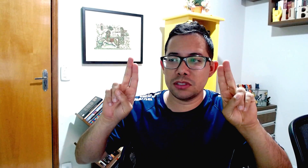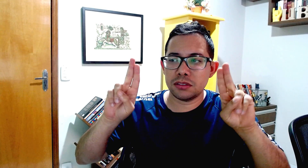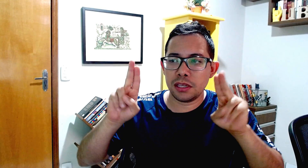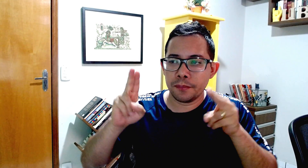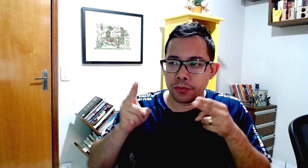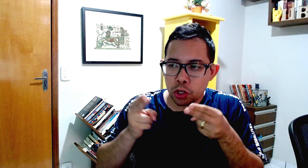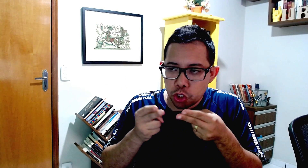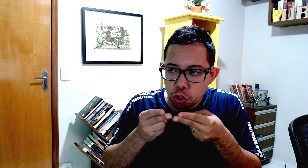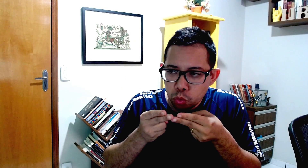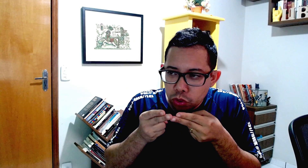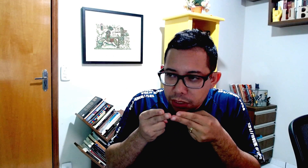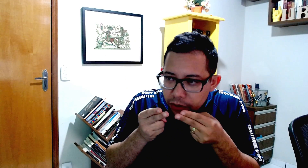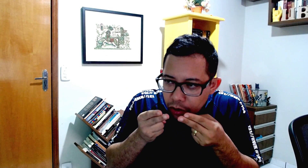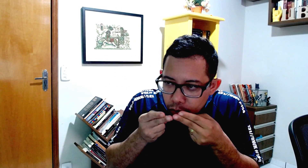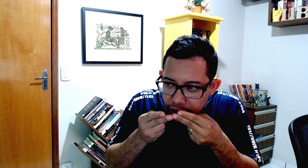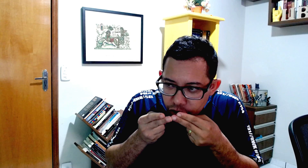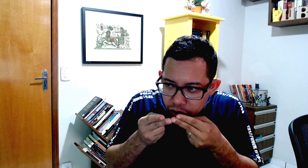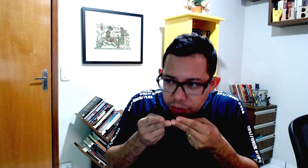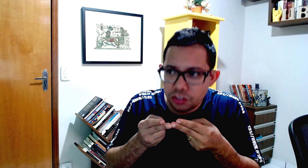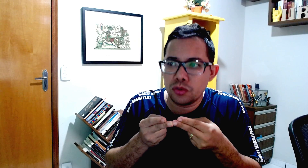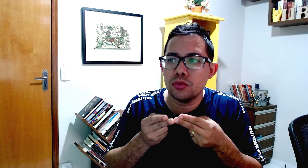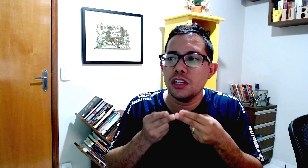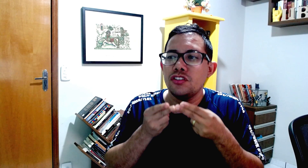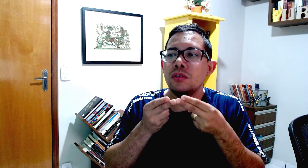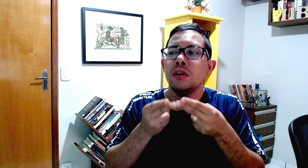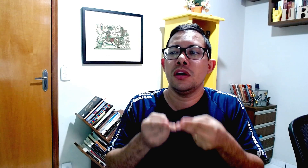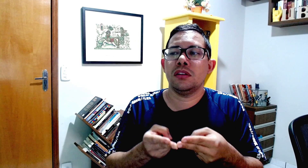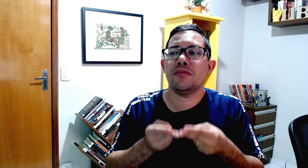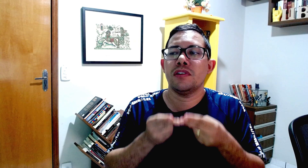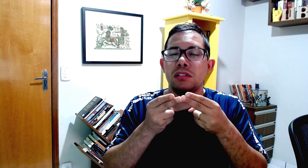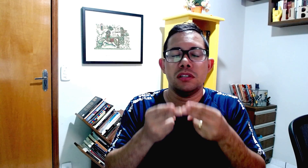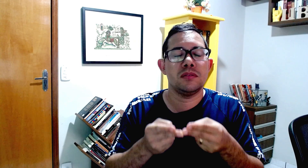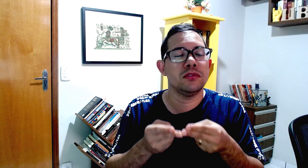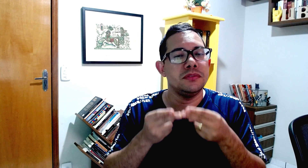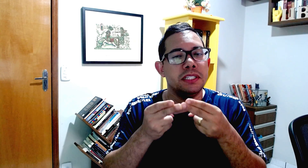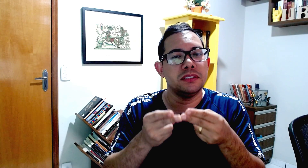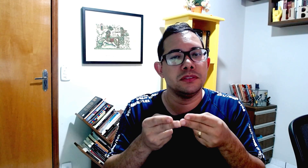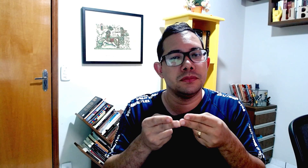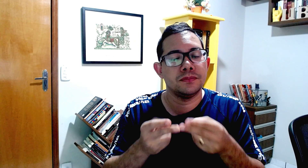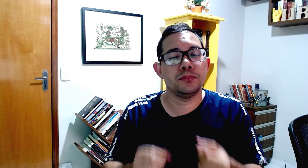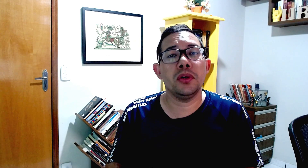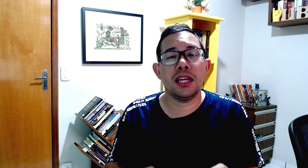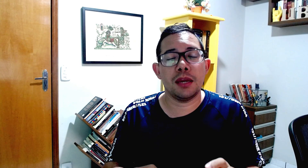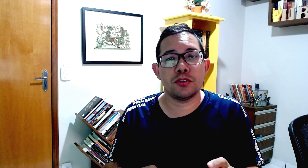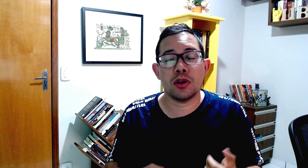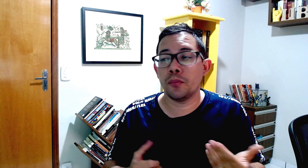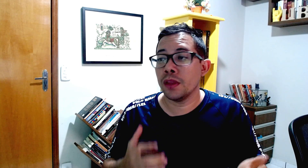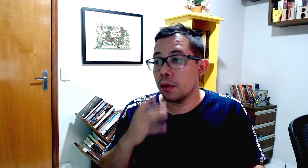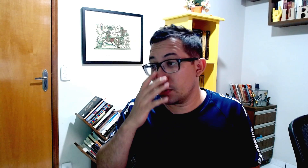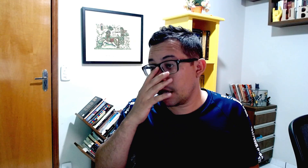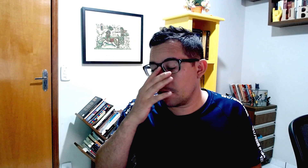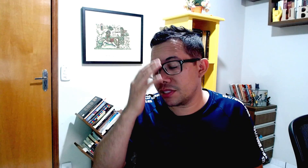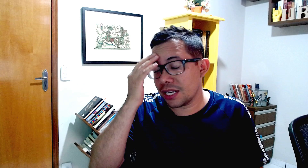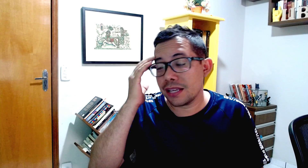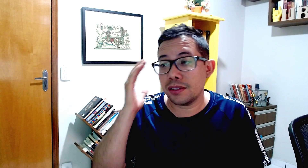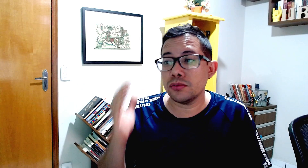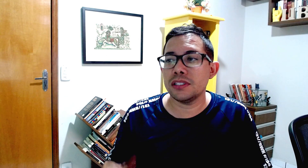assim. Junta assim, ó, o dedinho, dedinho com dedinho, e faz esse movimento. Por quê, pessoal? Porque em língua de sinais tem um sinal